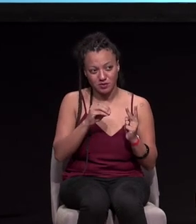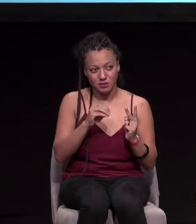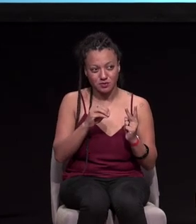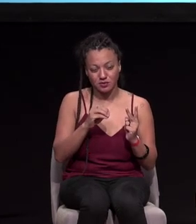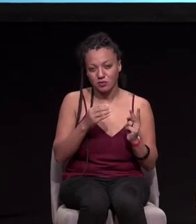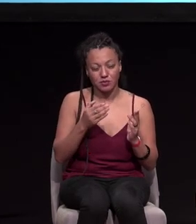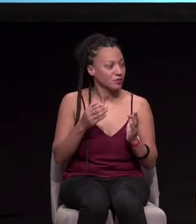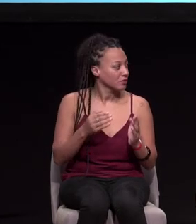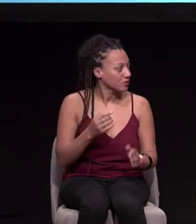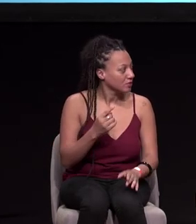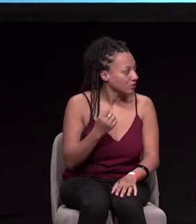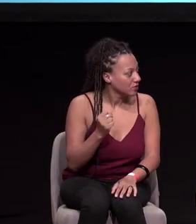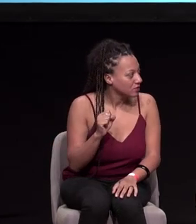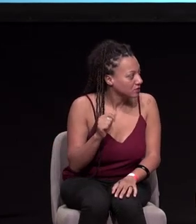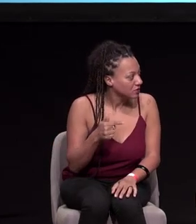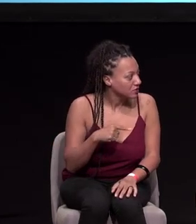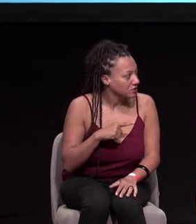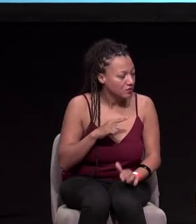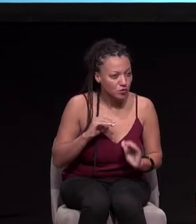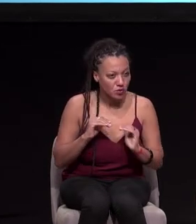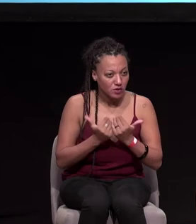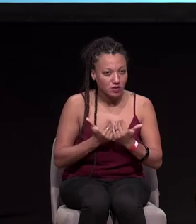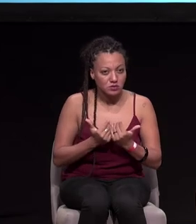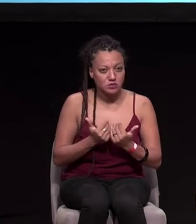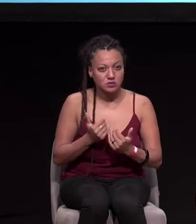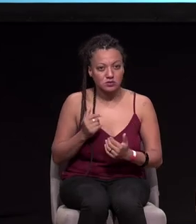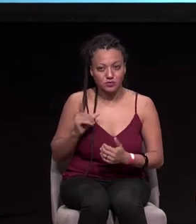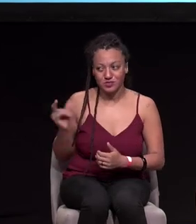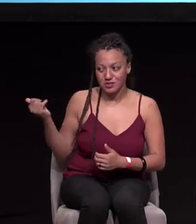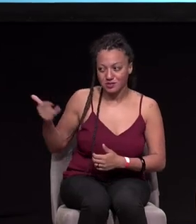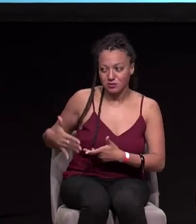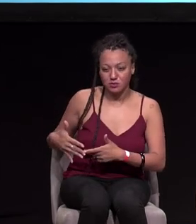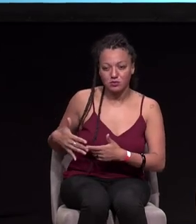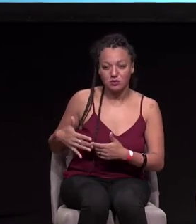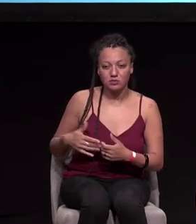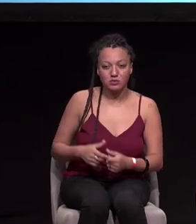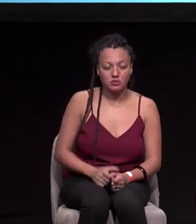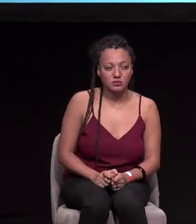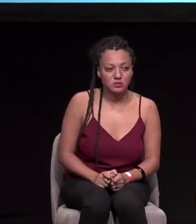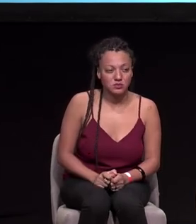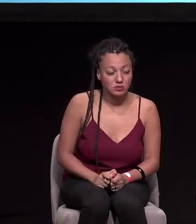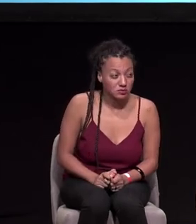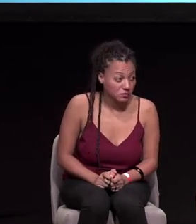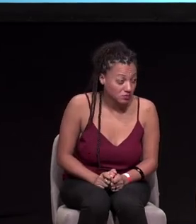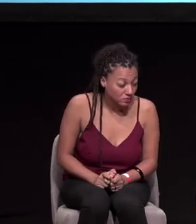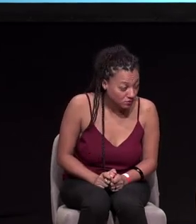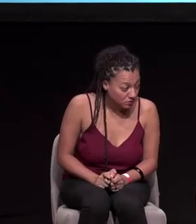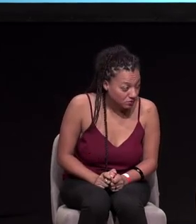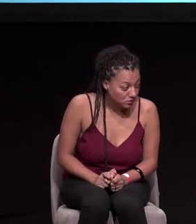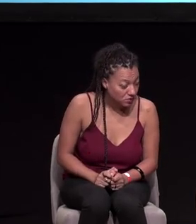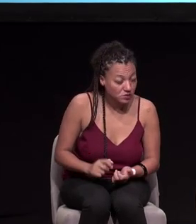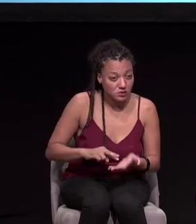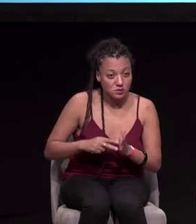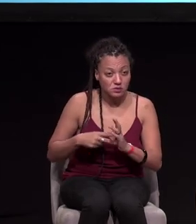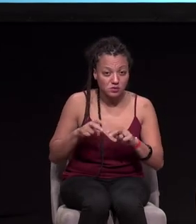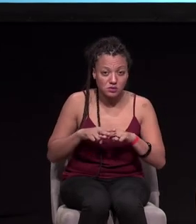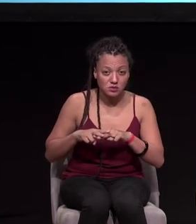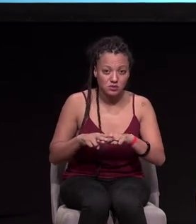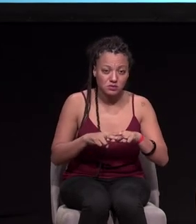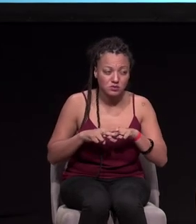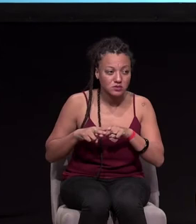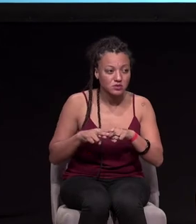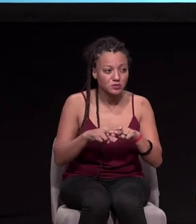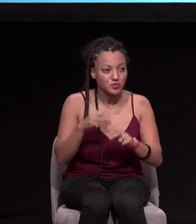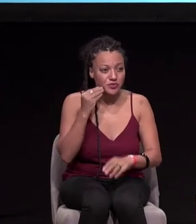no caso ali né do congresso que você mencionava o marcelo é uma espécie de revisão que tende a